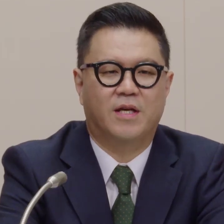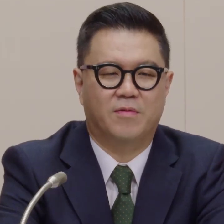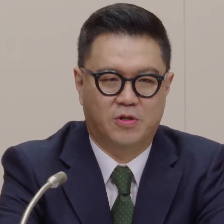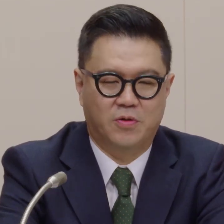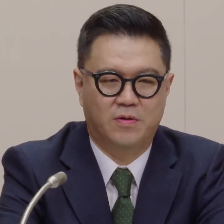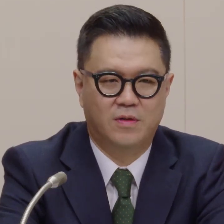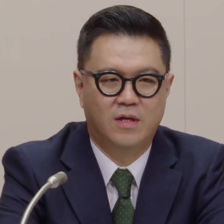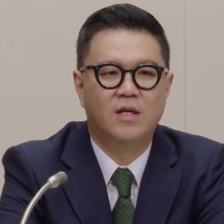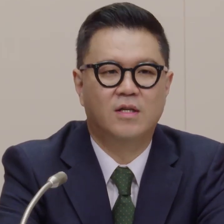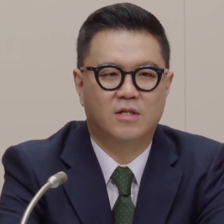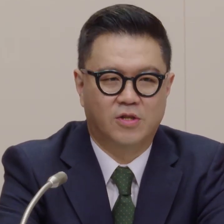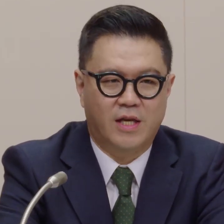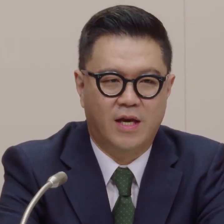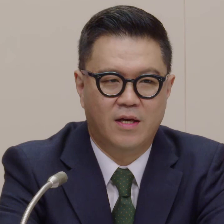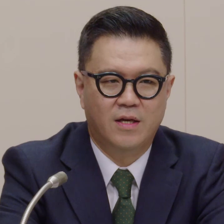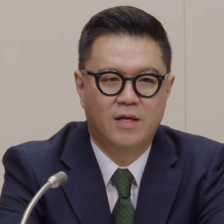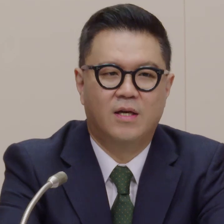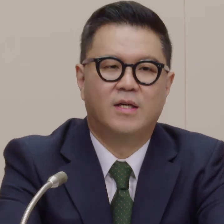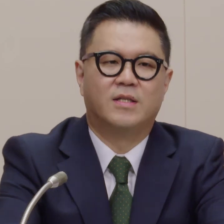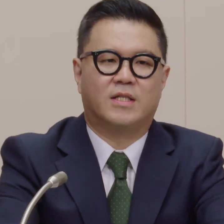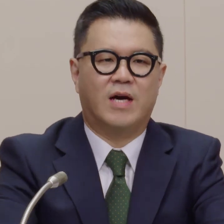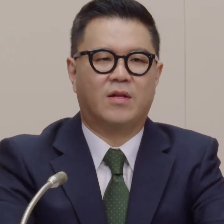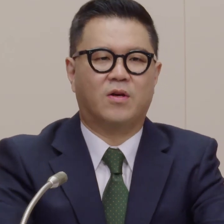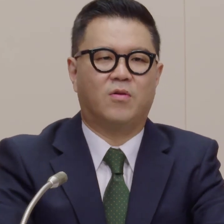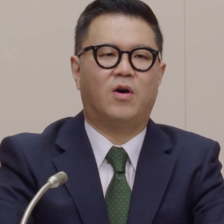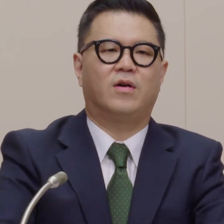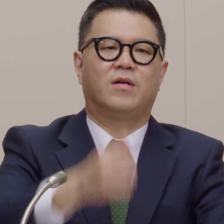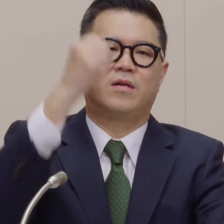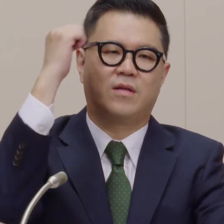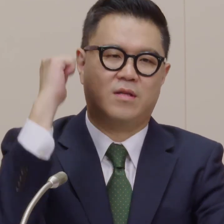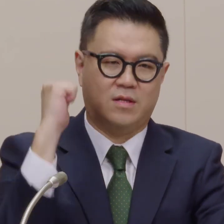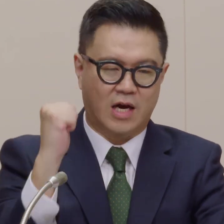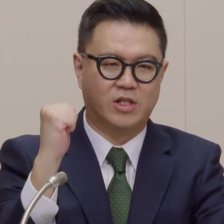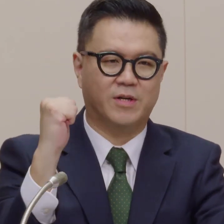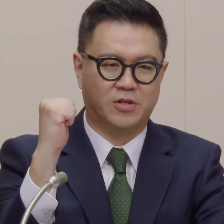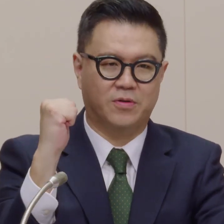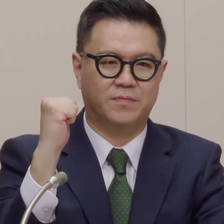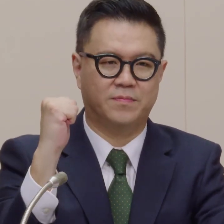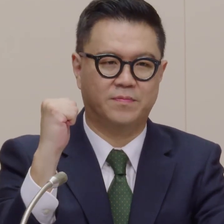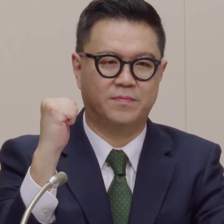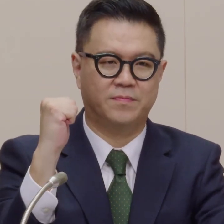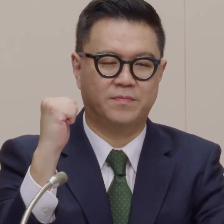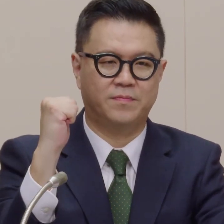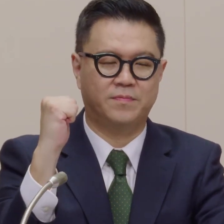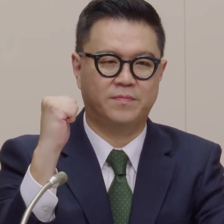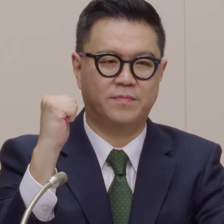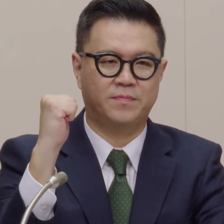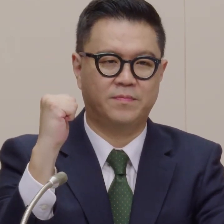り組んでいきましょう。そしてスワン島を倒しましょう。